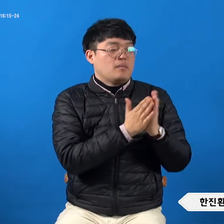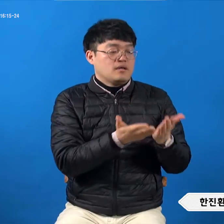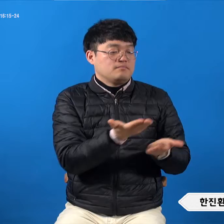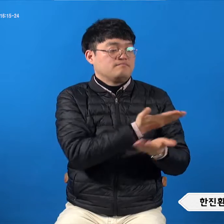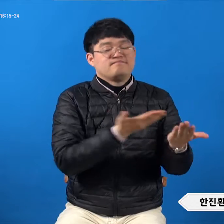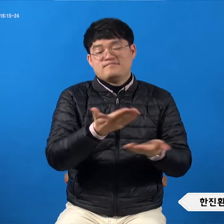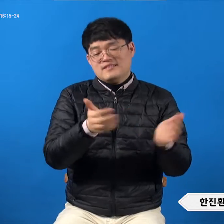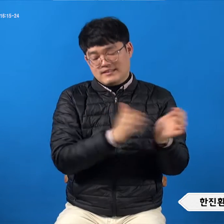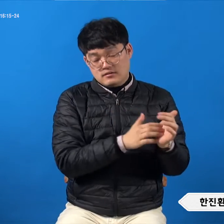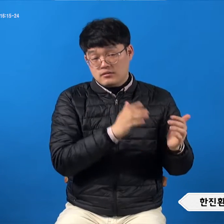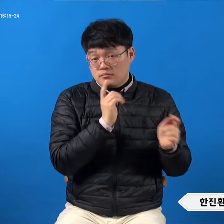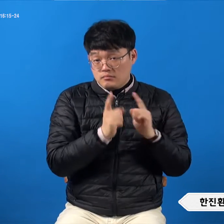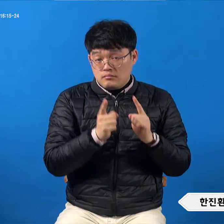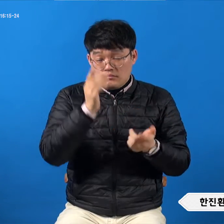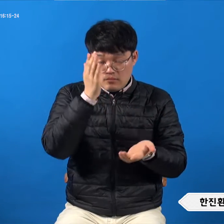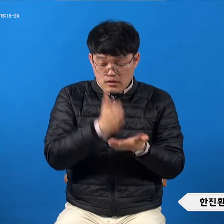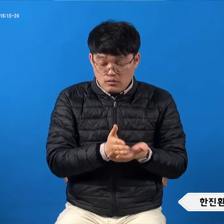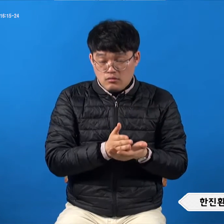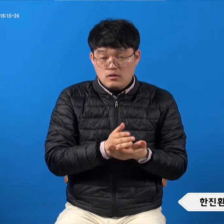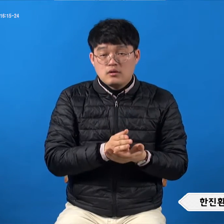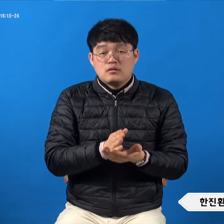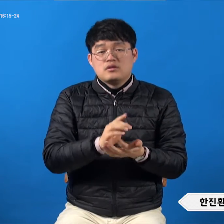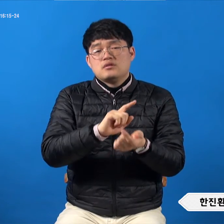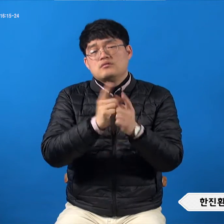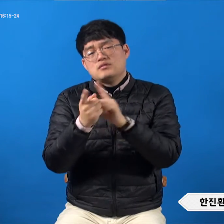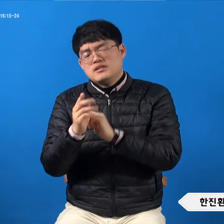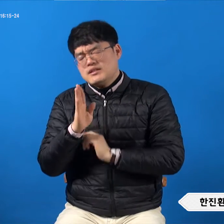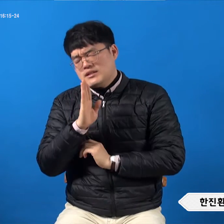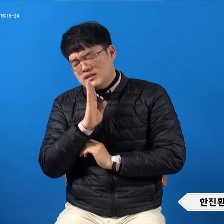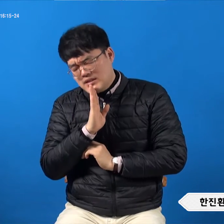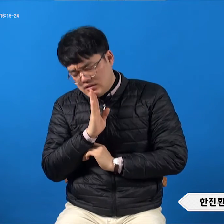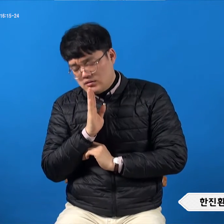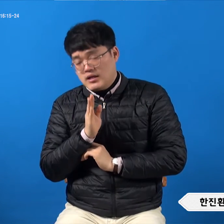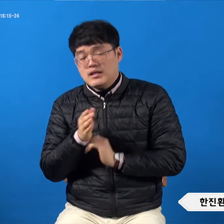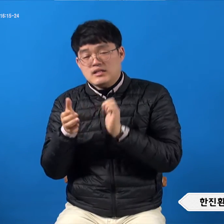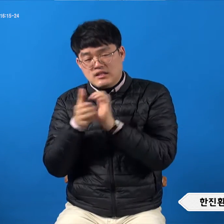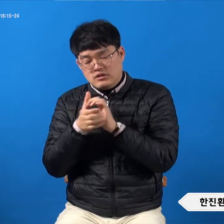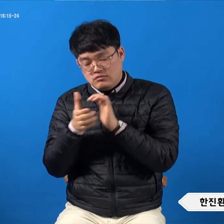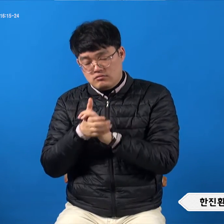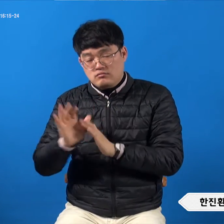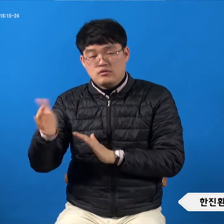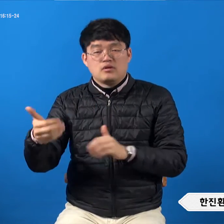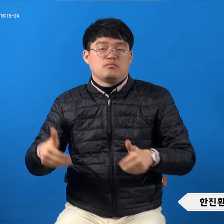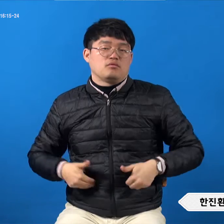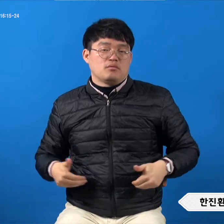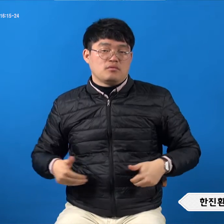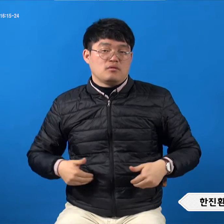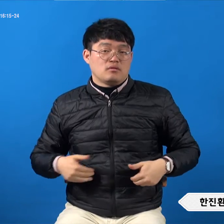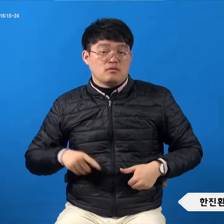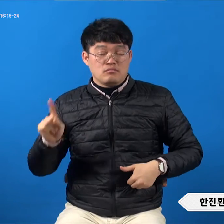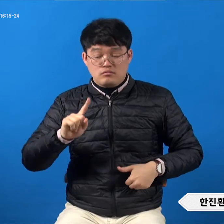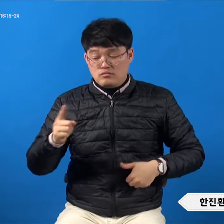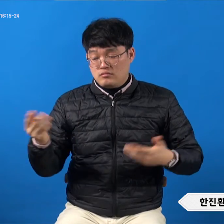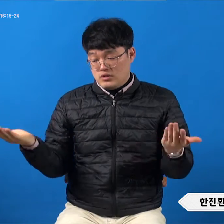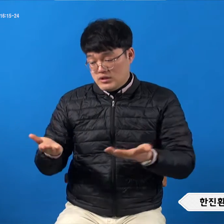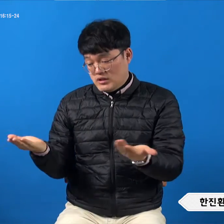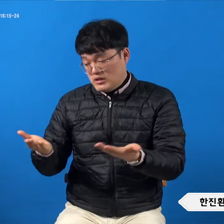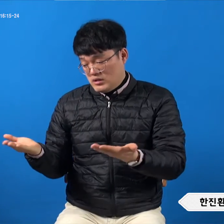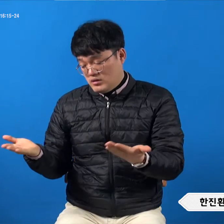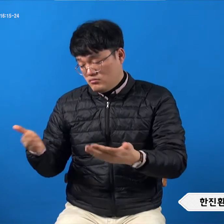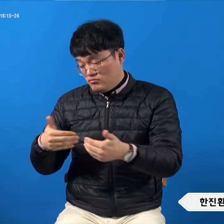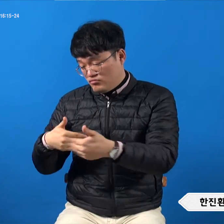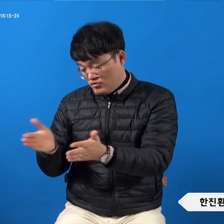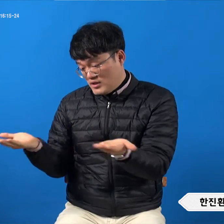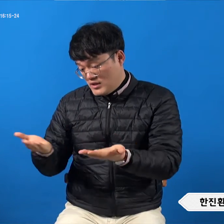말고 서로 진정한 친구가 되어야 됩니다. 무슨 사역 부서 안에서 일을 해도